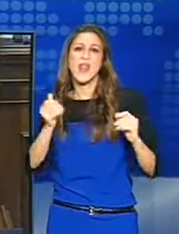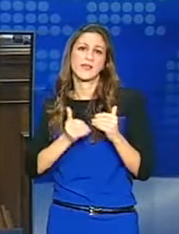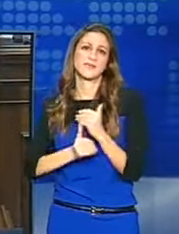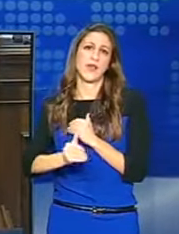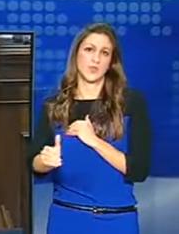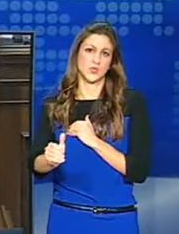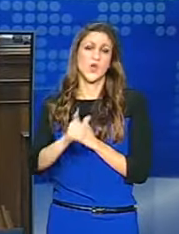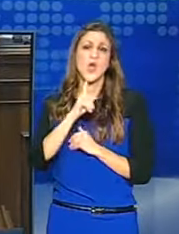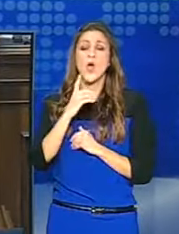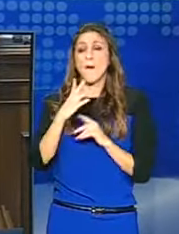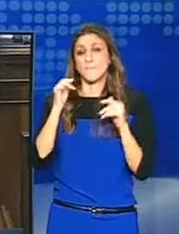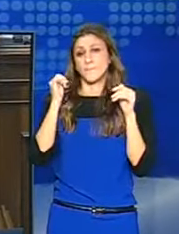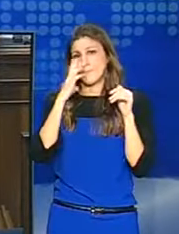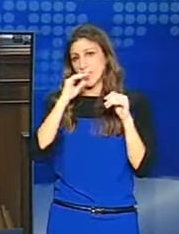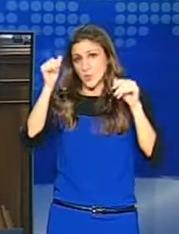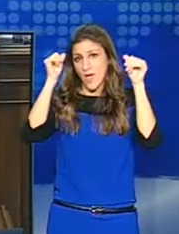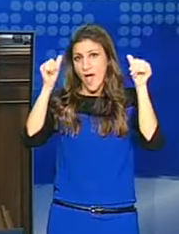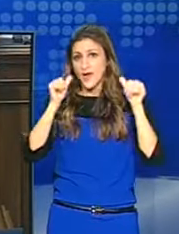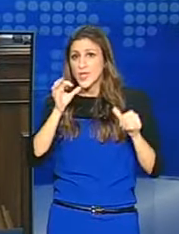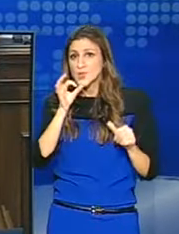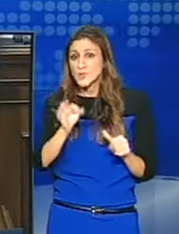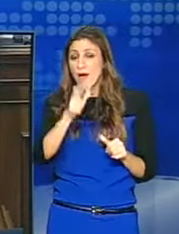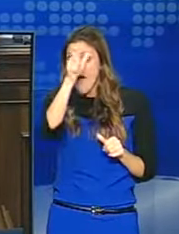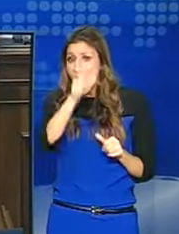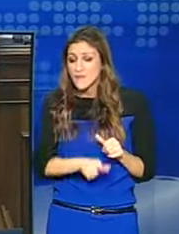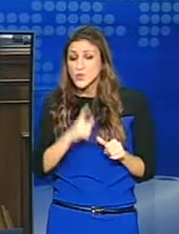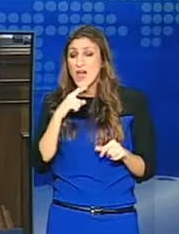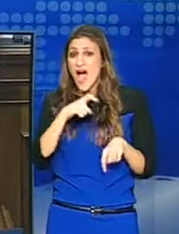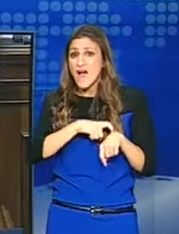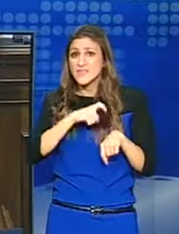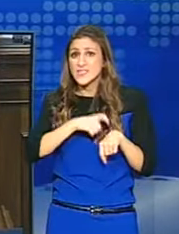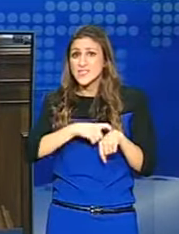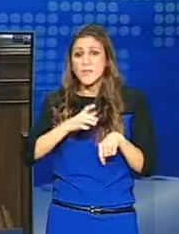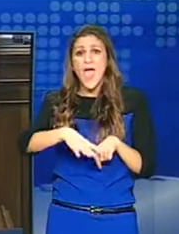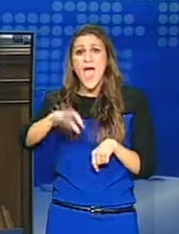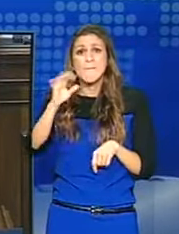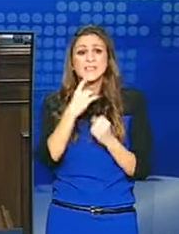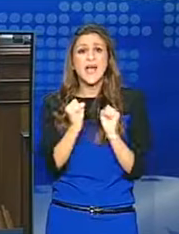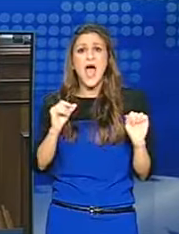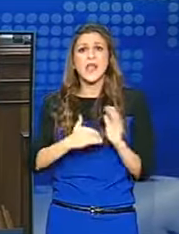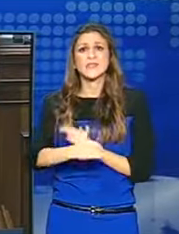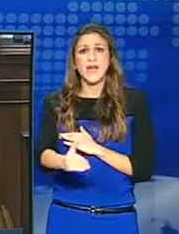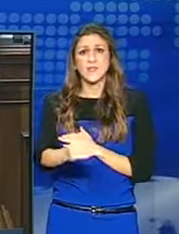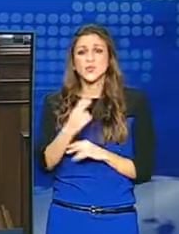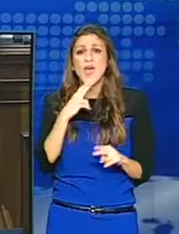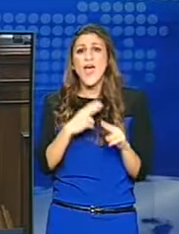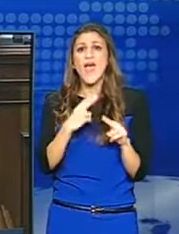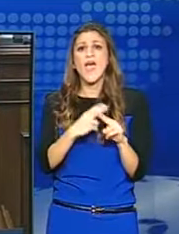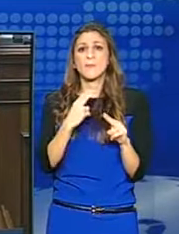από καιρό έχει κάνει ανεπίσημα την ημέρα που τα ίδια τα γεγονότα δίνουν αποστομωτική απάντηση στη σκευωρία κατά του προέδρου του πασοκ με αφορμή τη